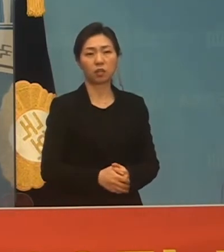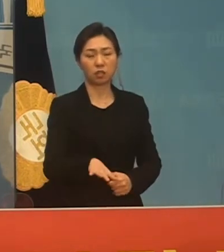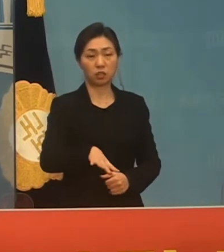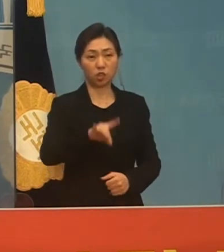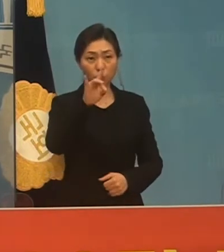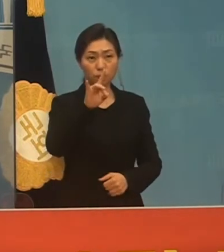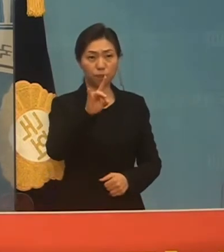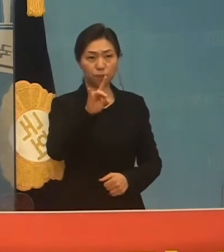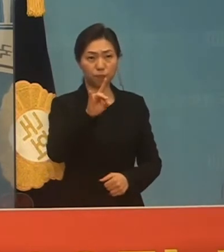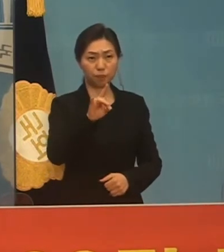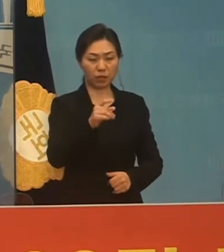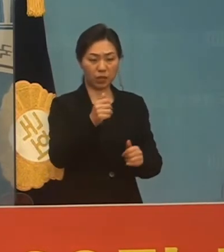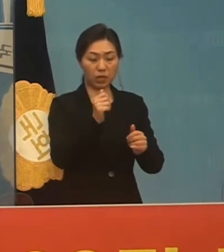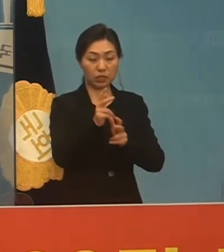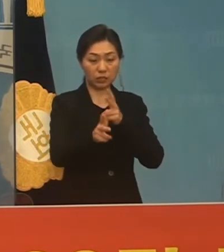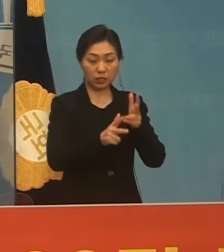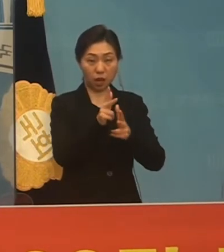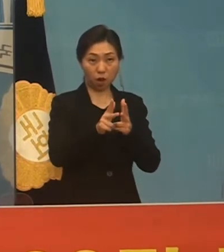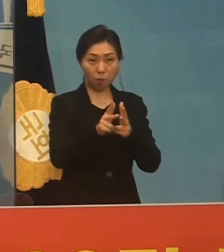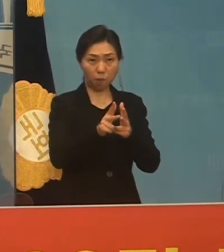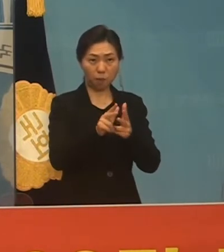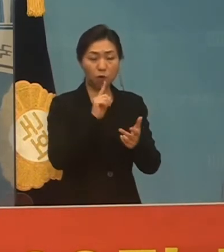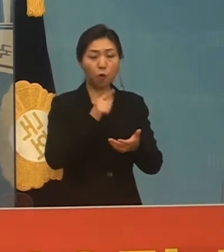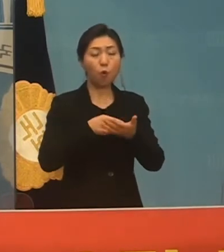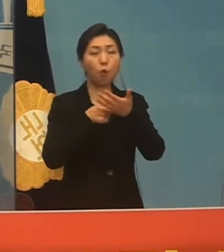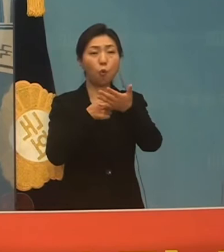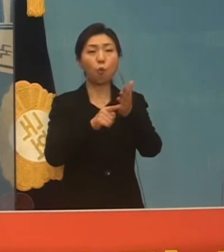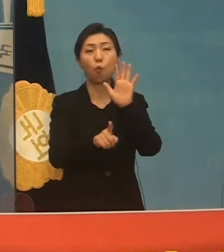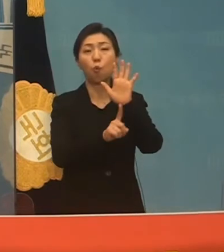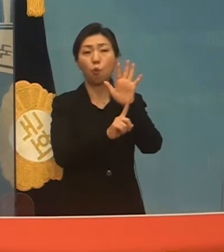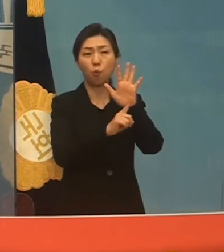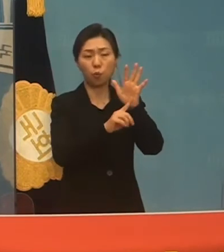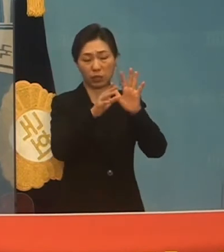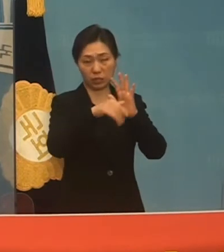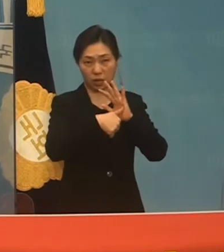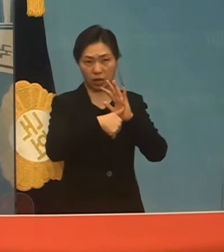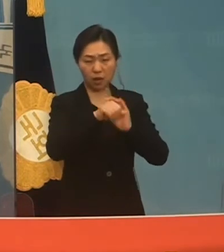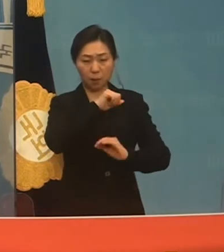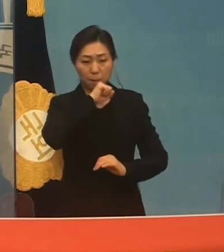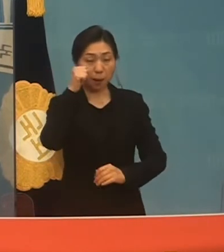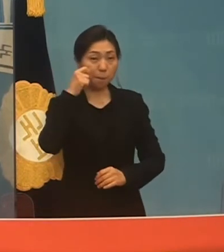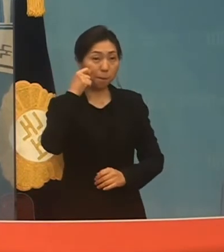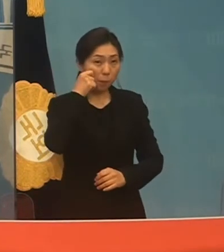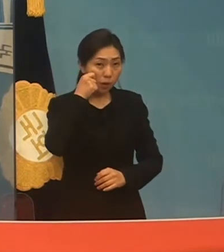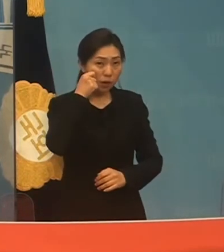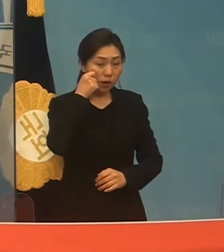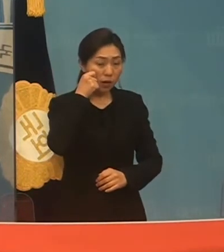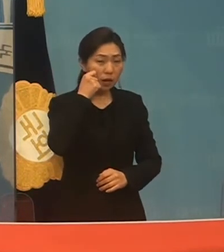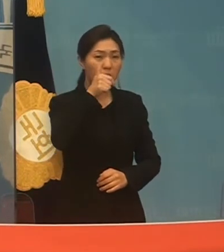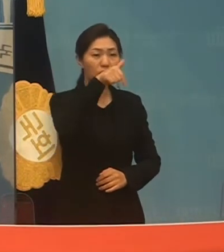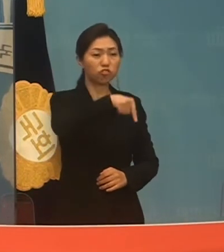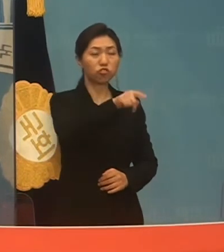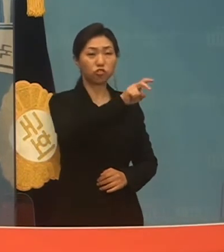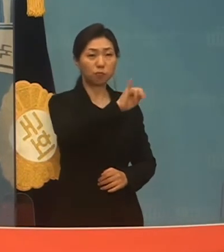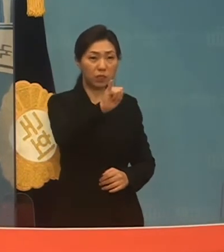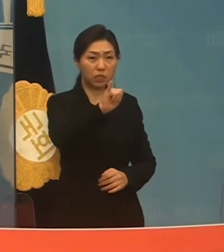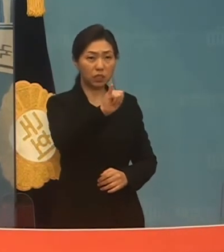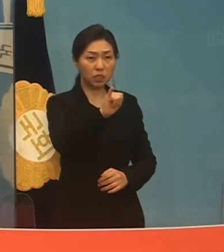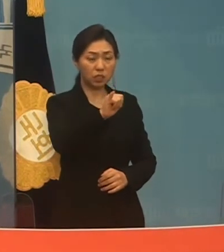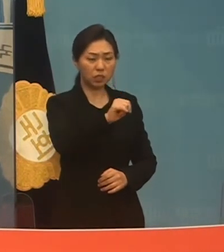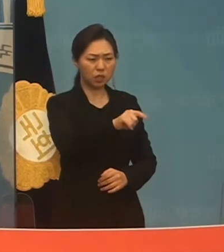최초 입찰에서 자격 조건이 되지 않았었던 경북 구미의 모 기업, 모 회사의